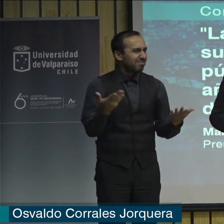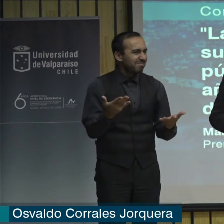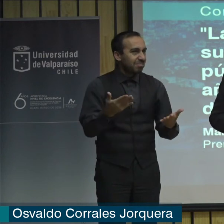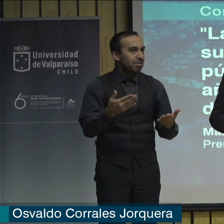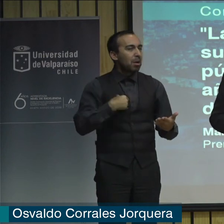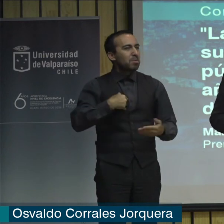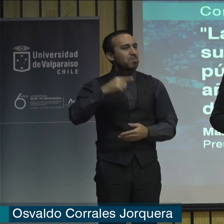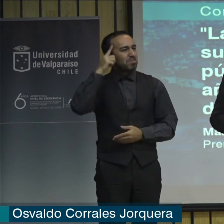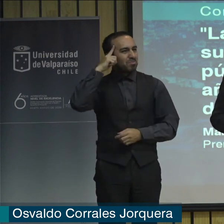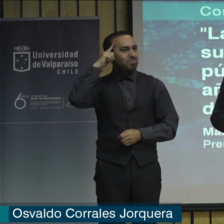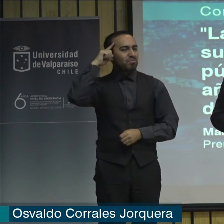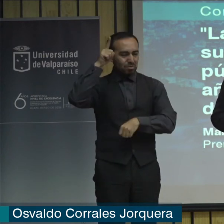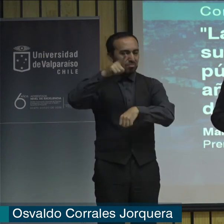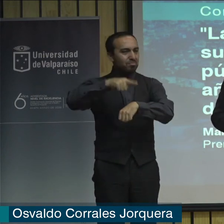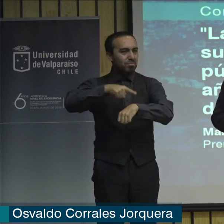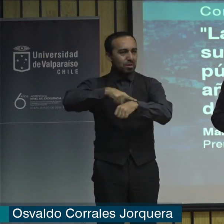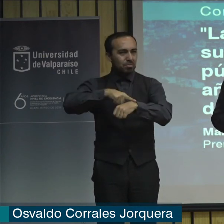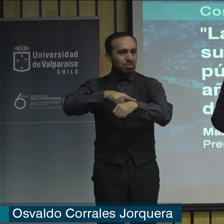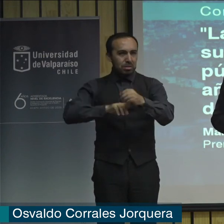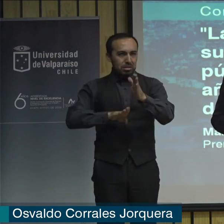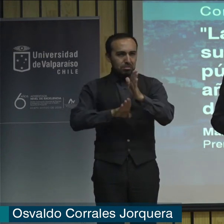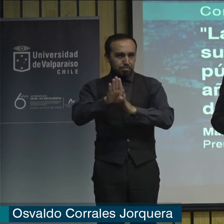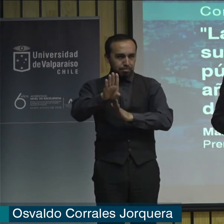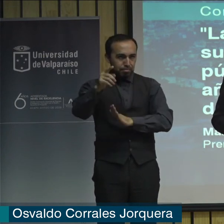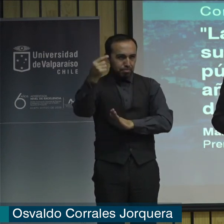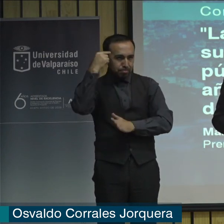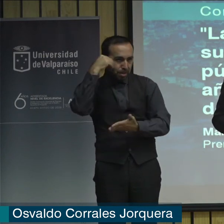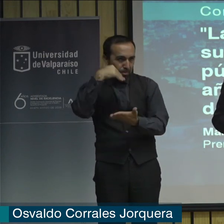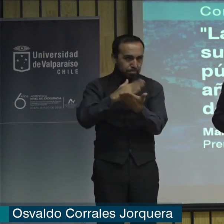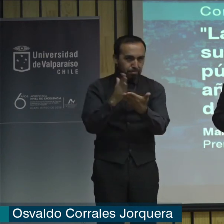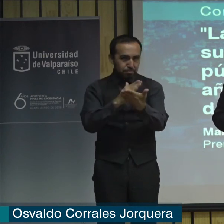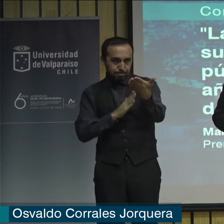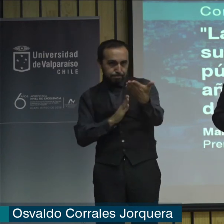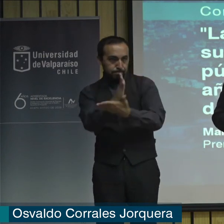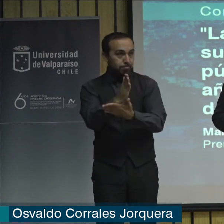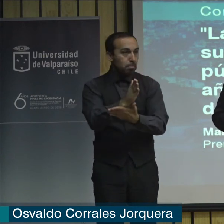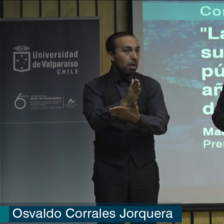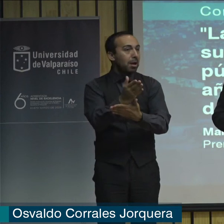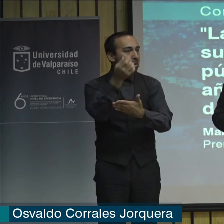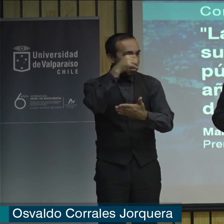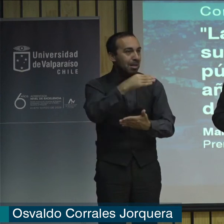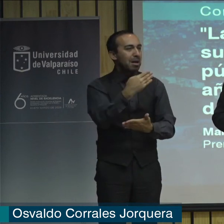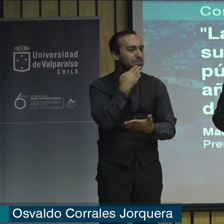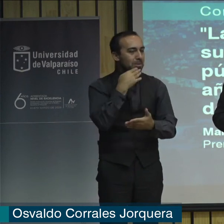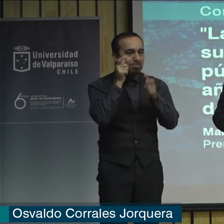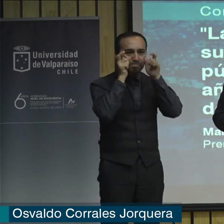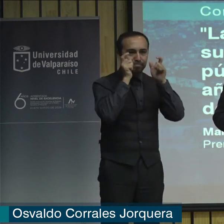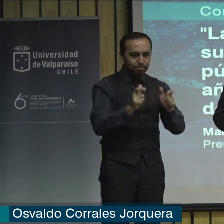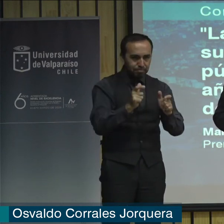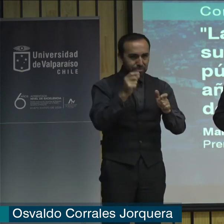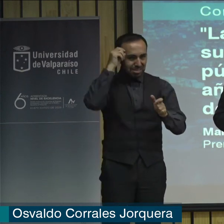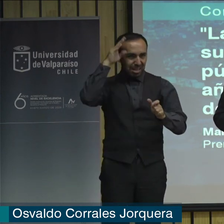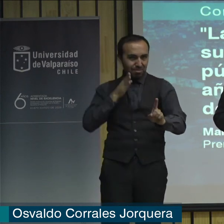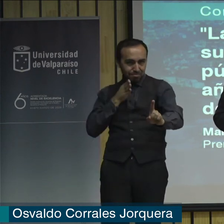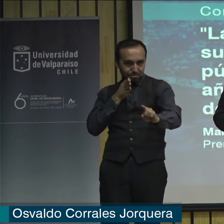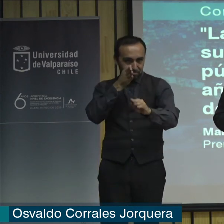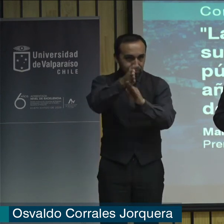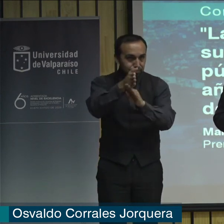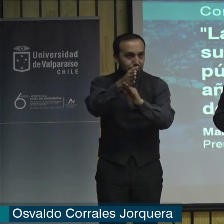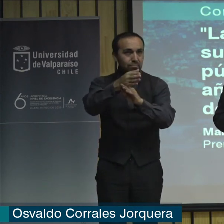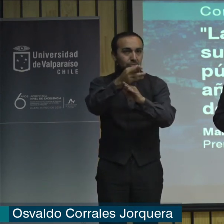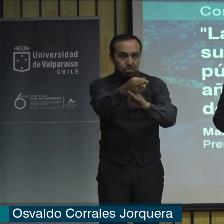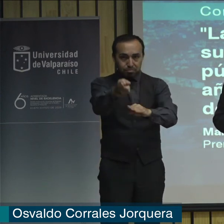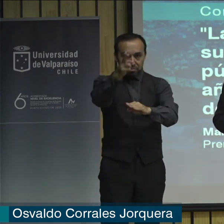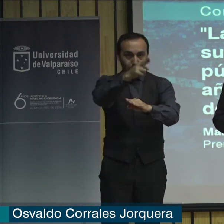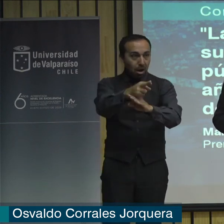consolidar nuestro desarrollo en todas las áreas pero sobre todo para mantener la senda que retomamos este año al recuperar de